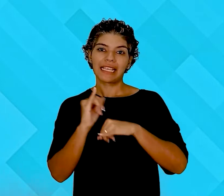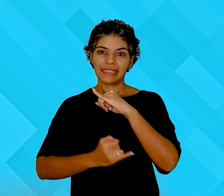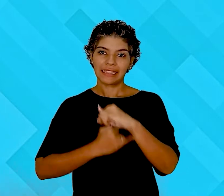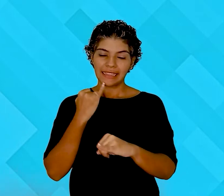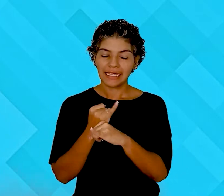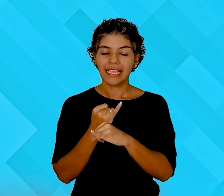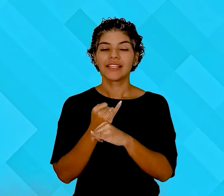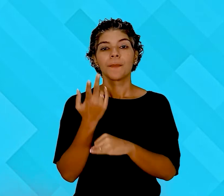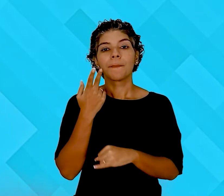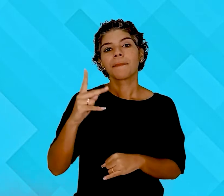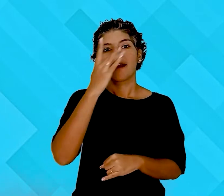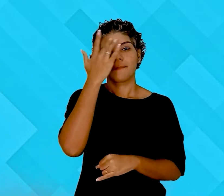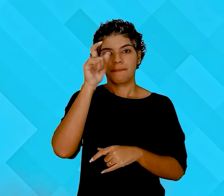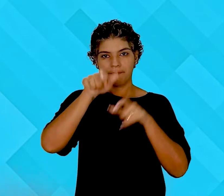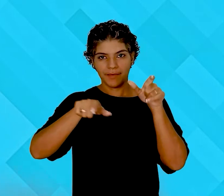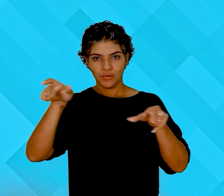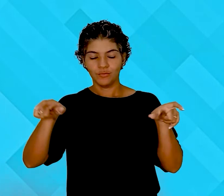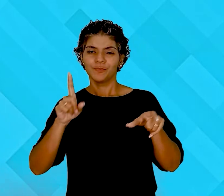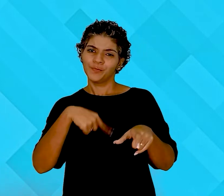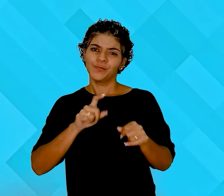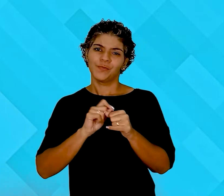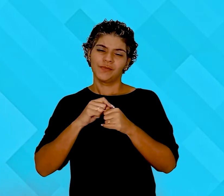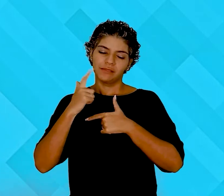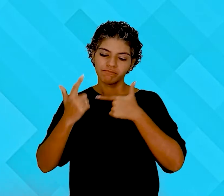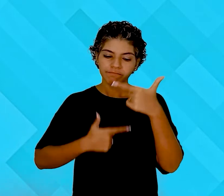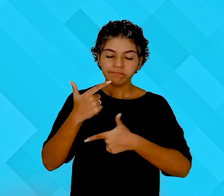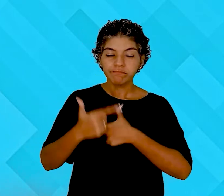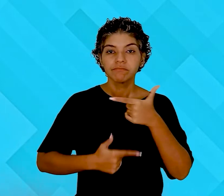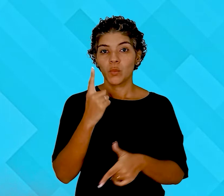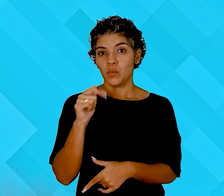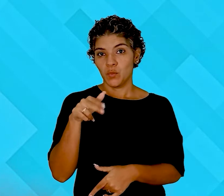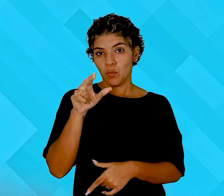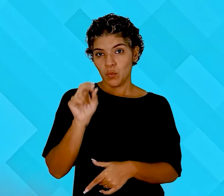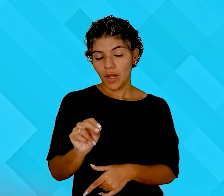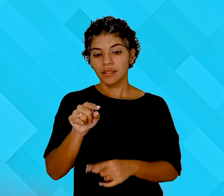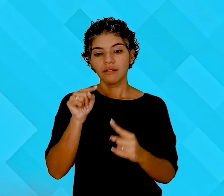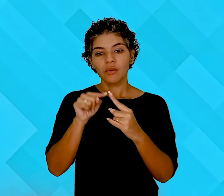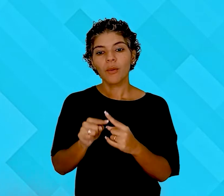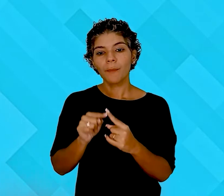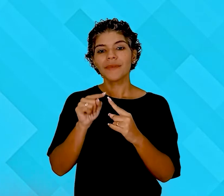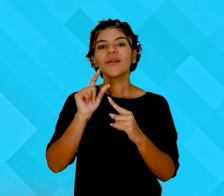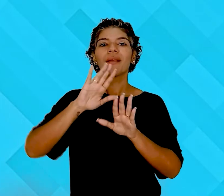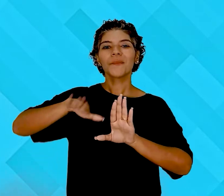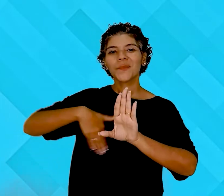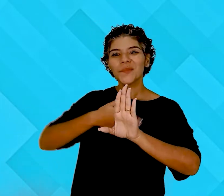Quem procurar tem no Instagram, que ali a gente tem conversas, a gente tem conteúdos que tentam, de